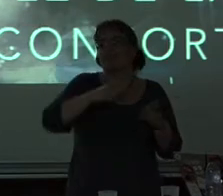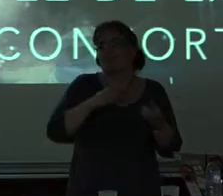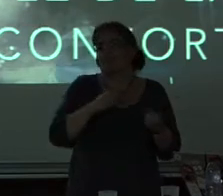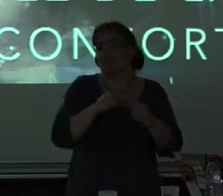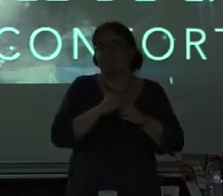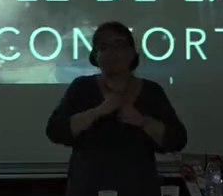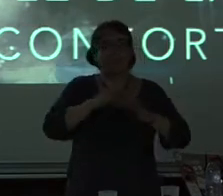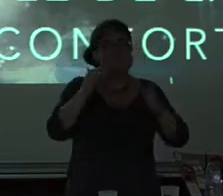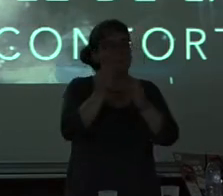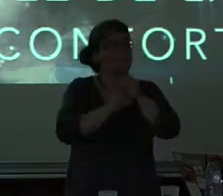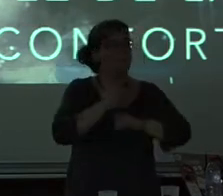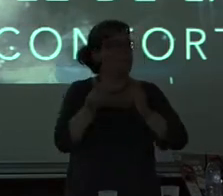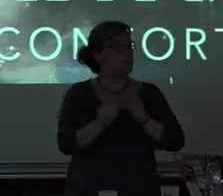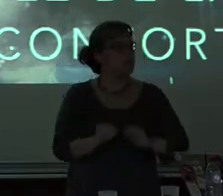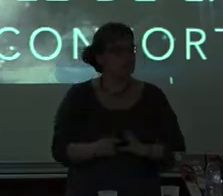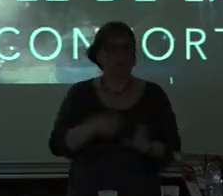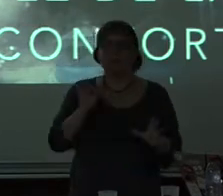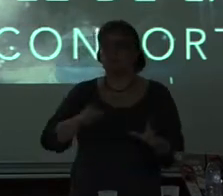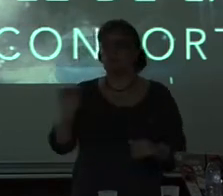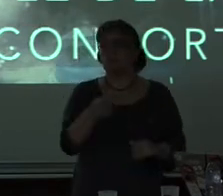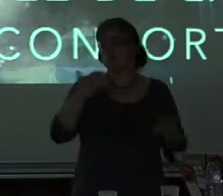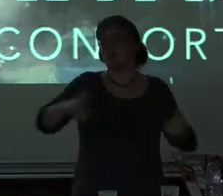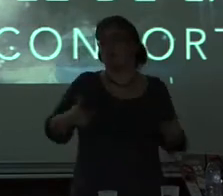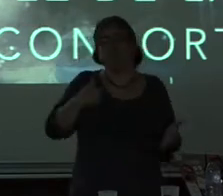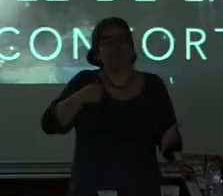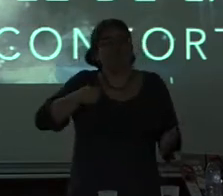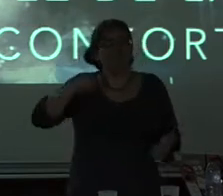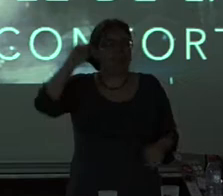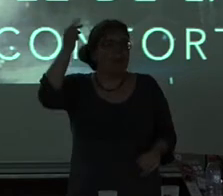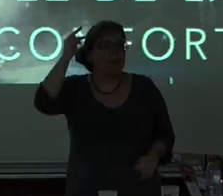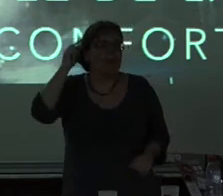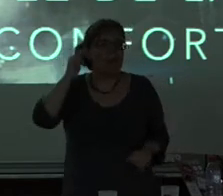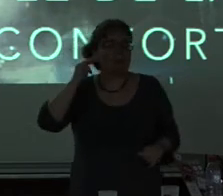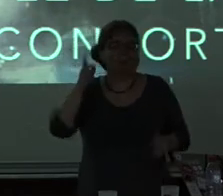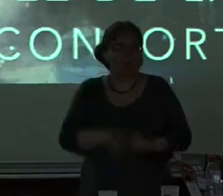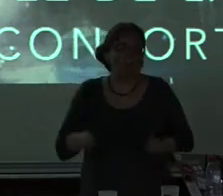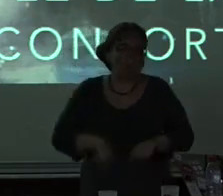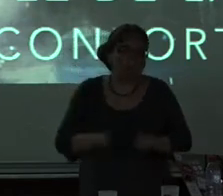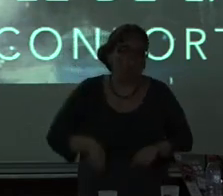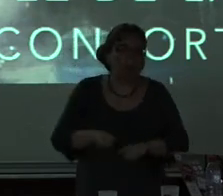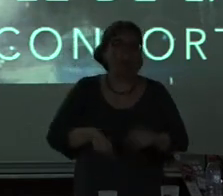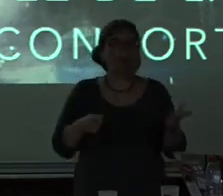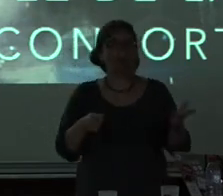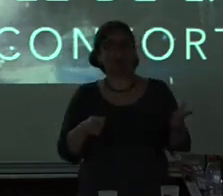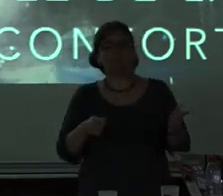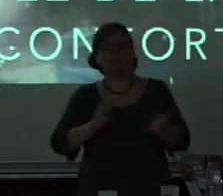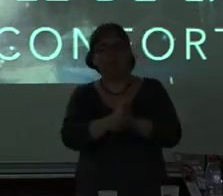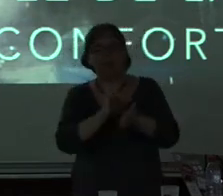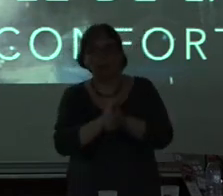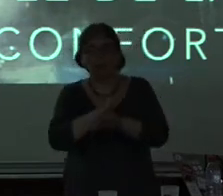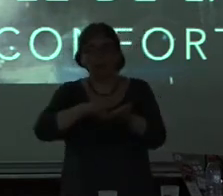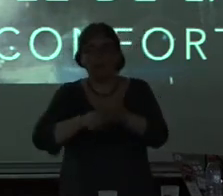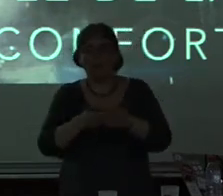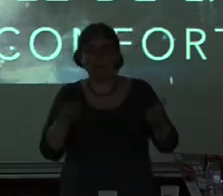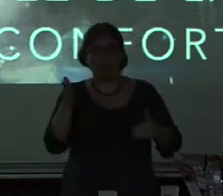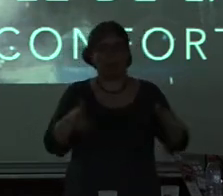on a tous des préférences, on a tous un éditeur de texte. On utilise Vim, ah, PyCharm, c'est trop,